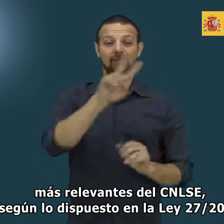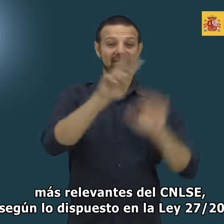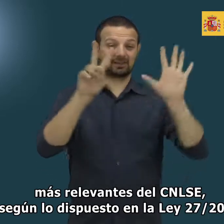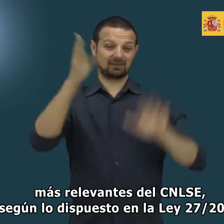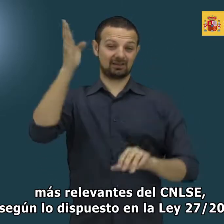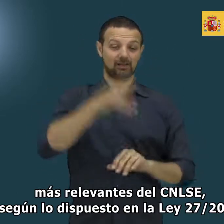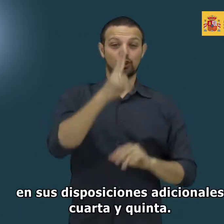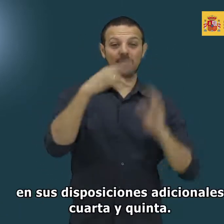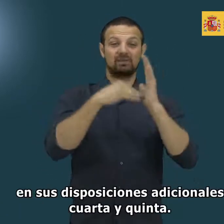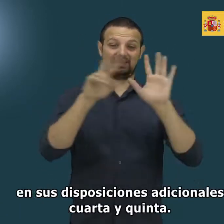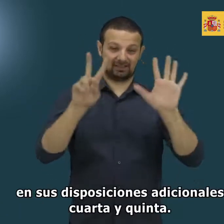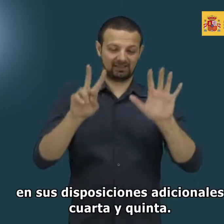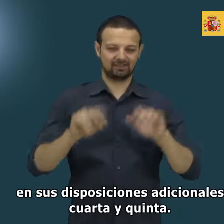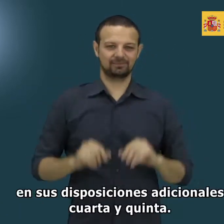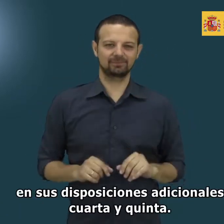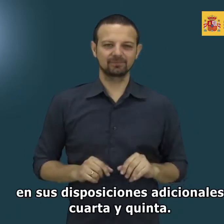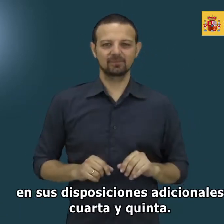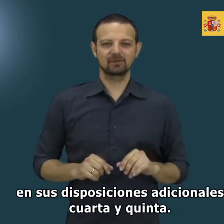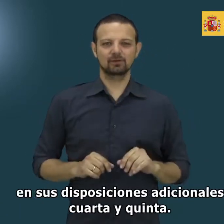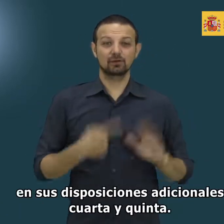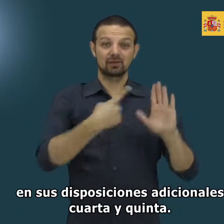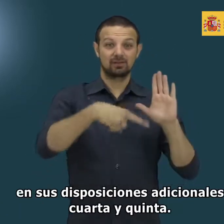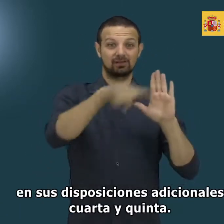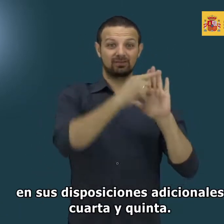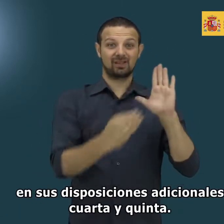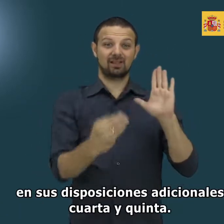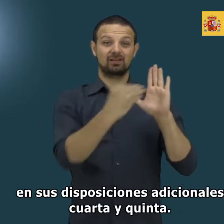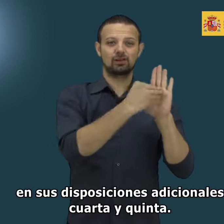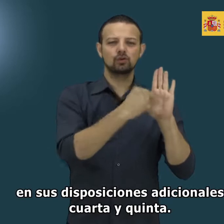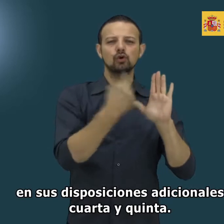en sus disposiciones adicionales cuarta y quinta.